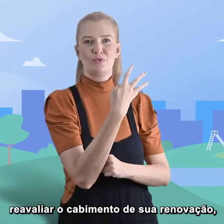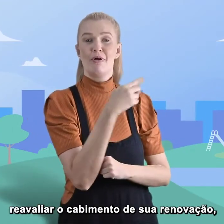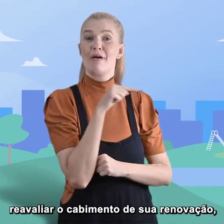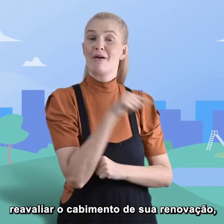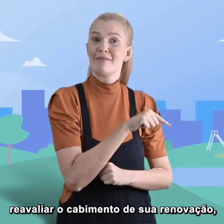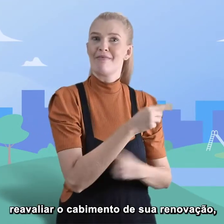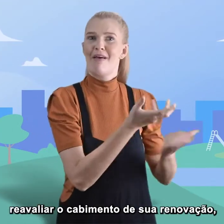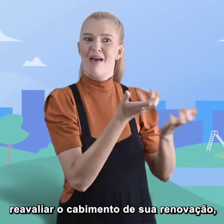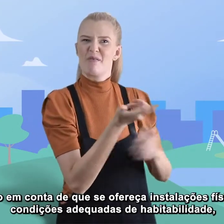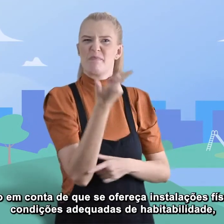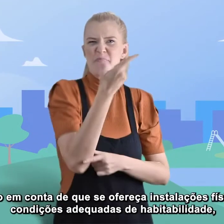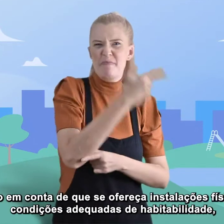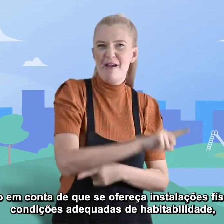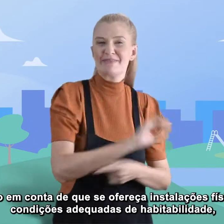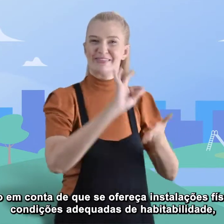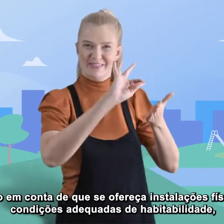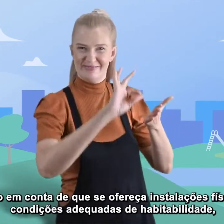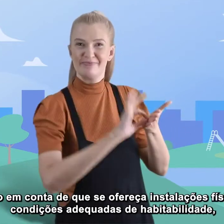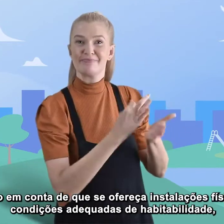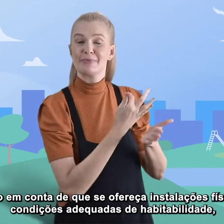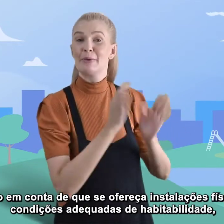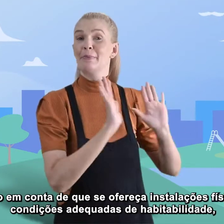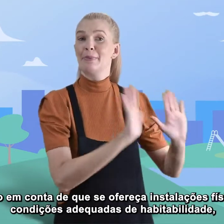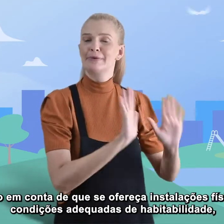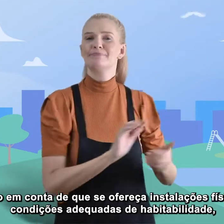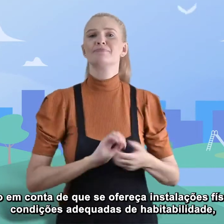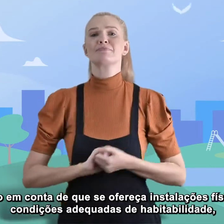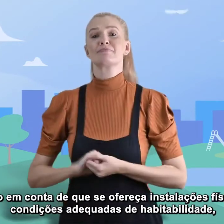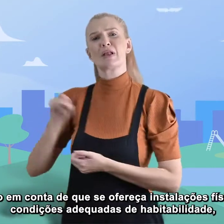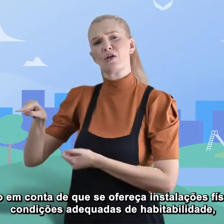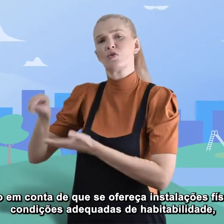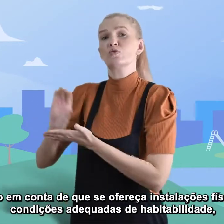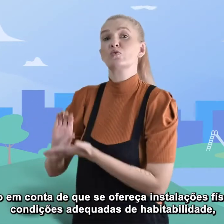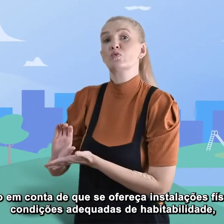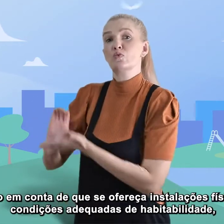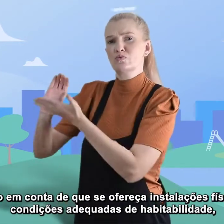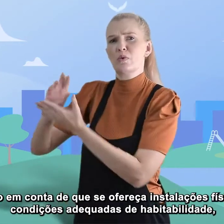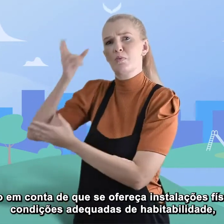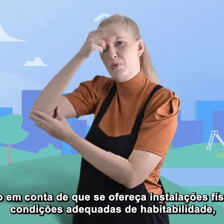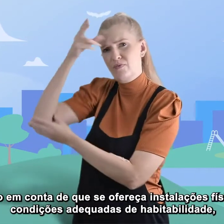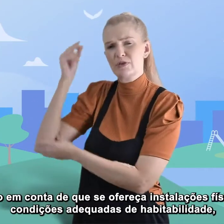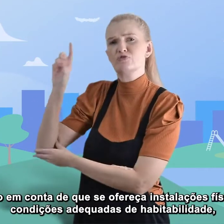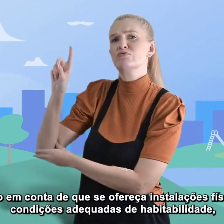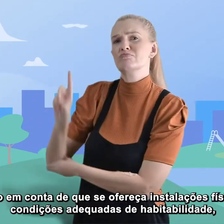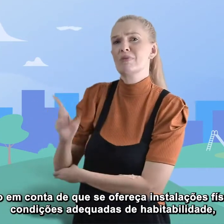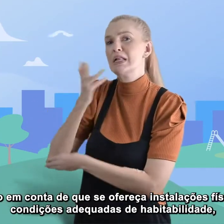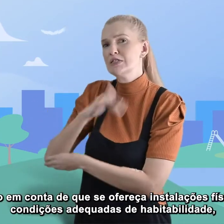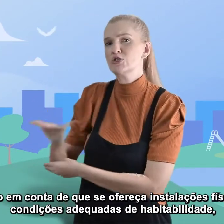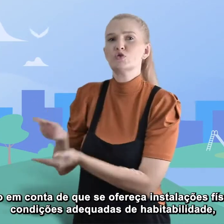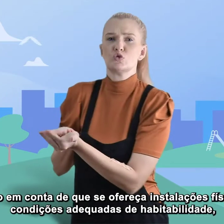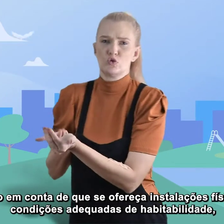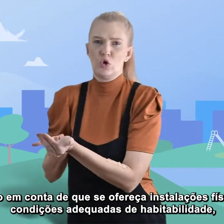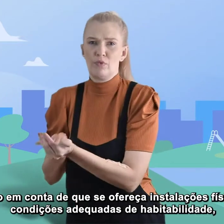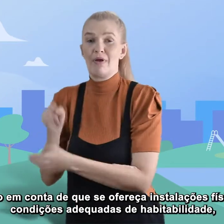sua renovação, levando em conta de que se ofereça instalações físicas em condições adequadas de